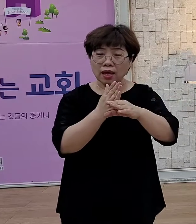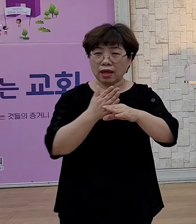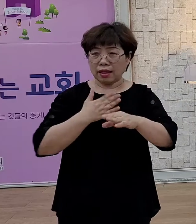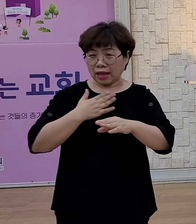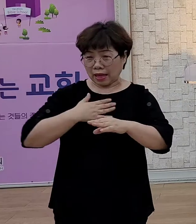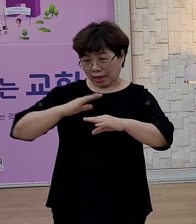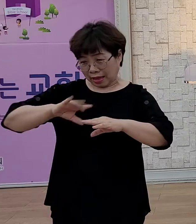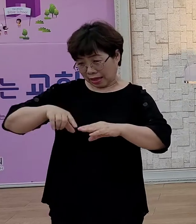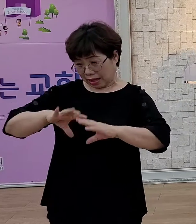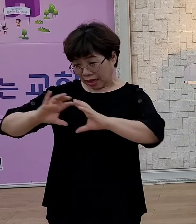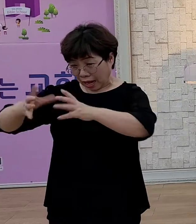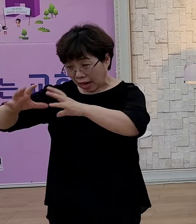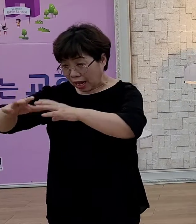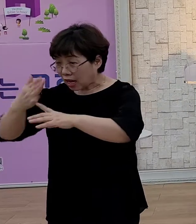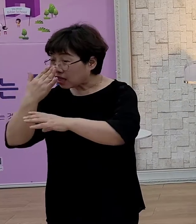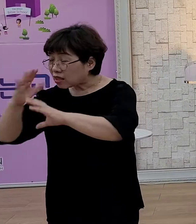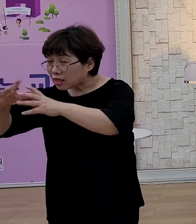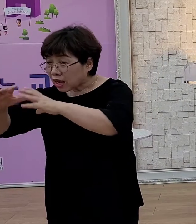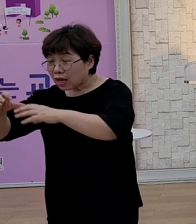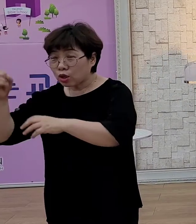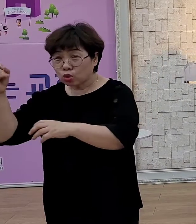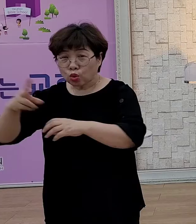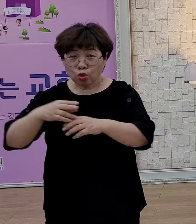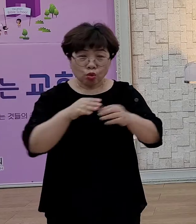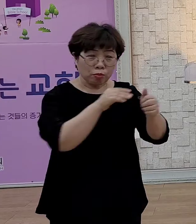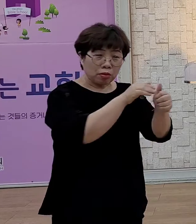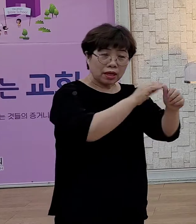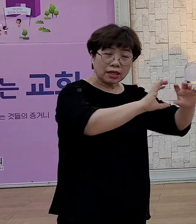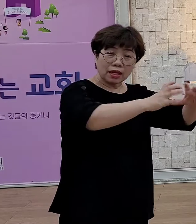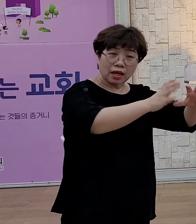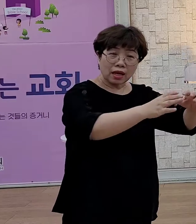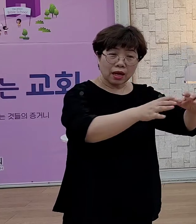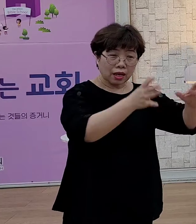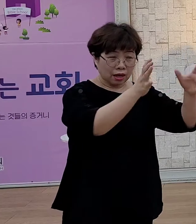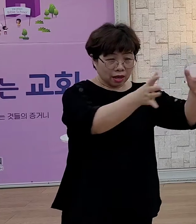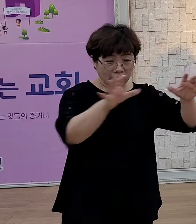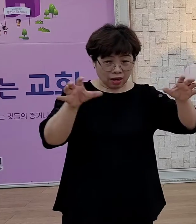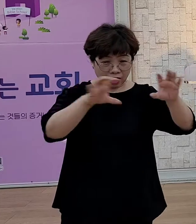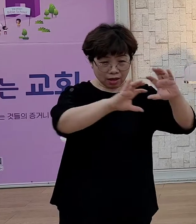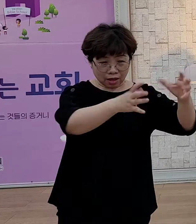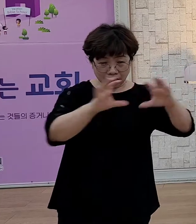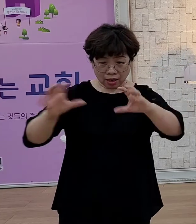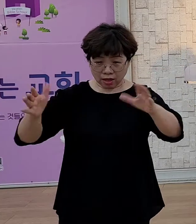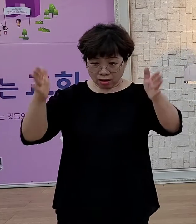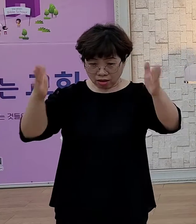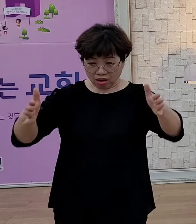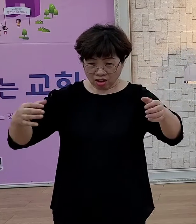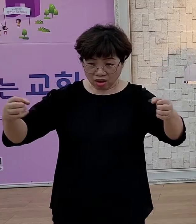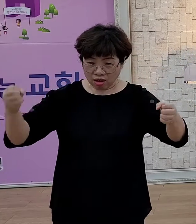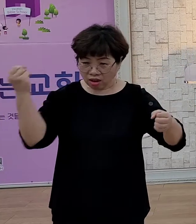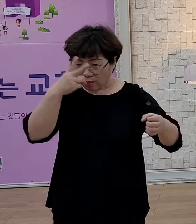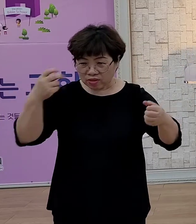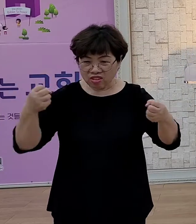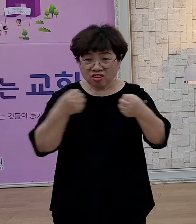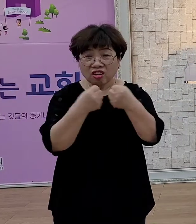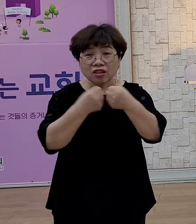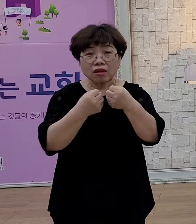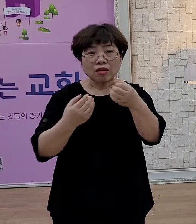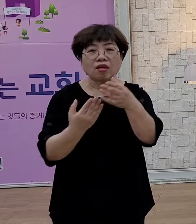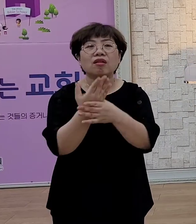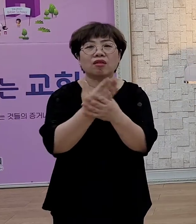다윗인데 아직 왕이 되기 전입니다. 유대 사람이에요. 그런데 망명을 하고 블레셋에 있는데 갑자기 이